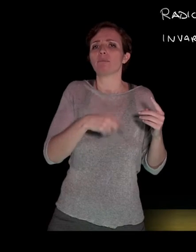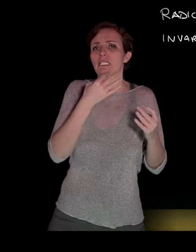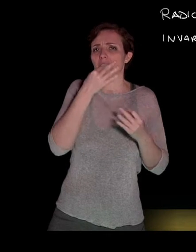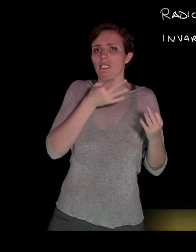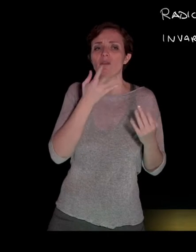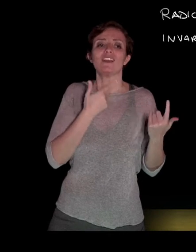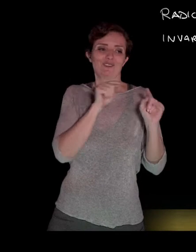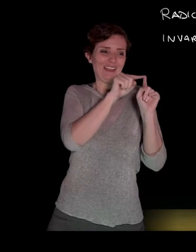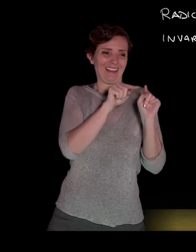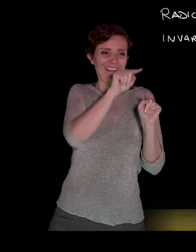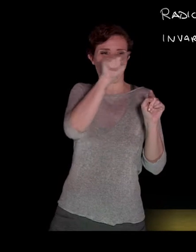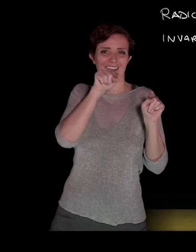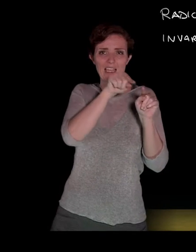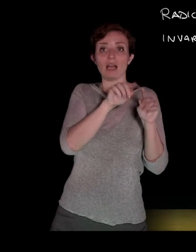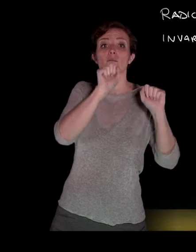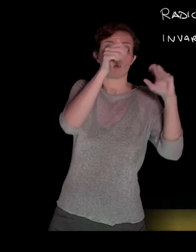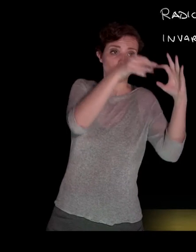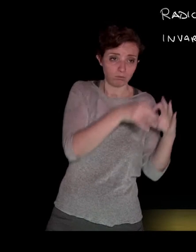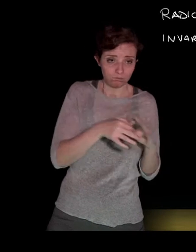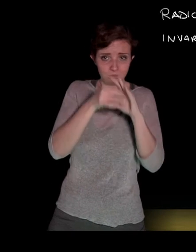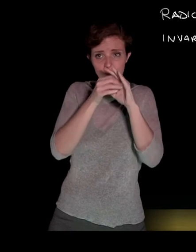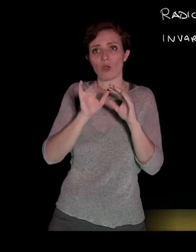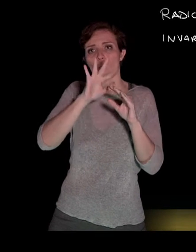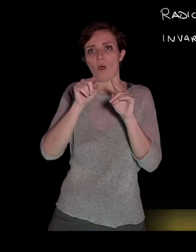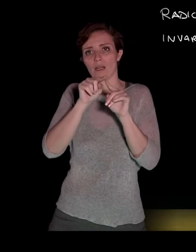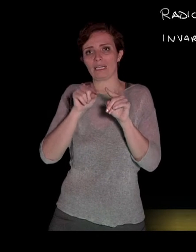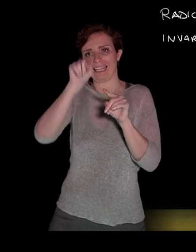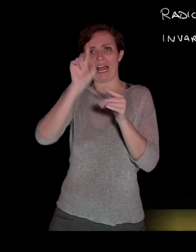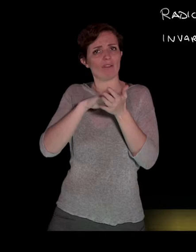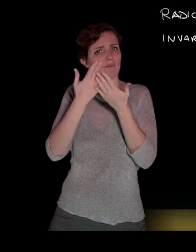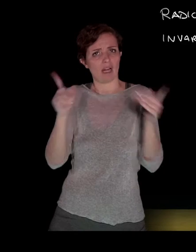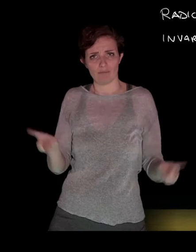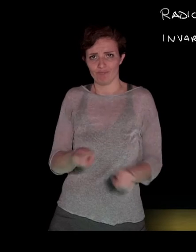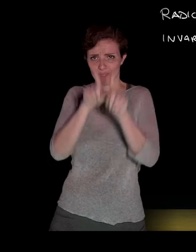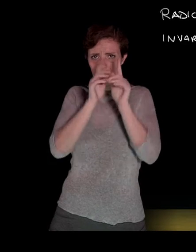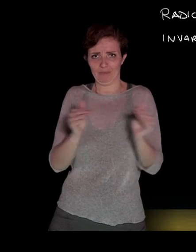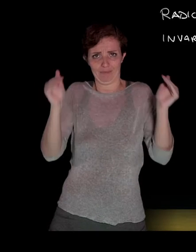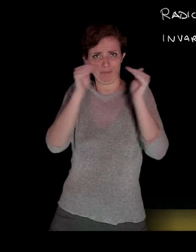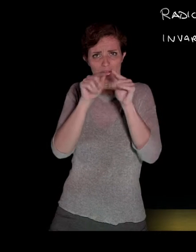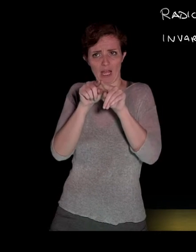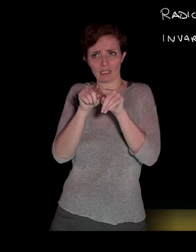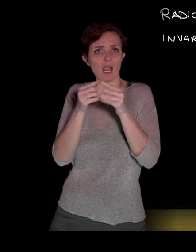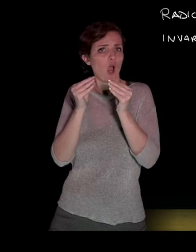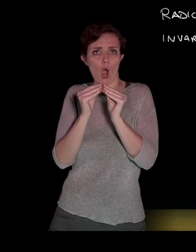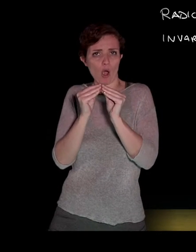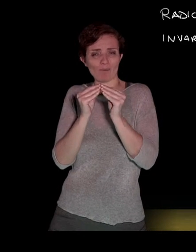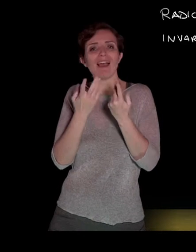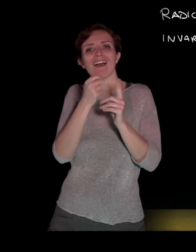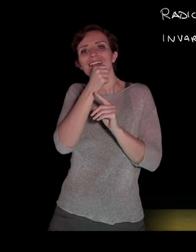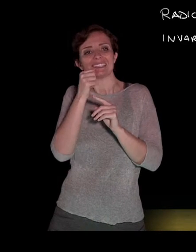che dato un radicale è possibile ottenere un radicale adesso equivalente andando a